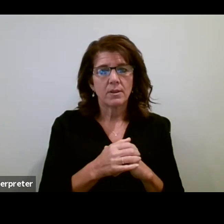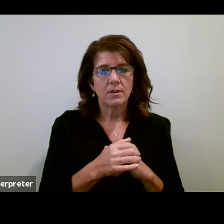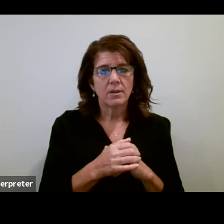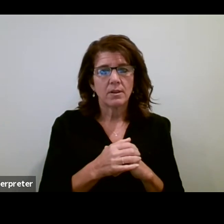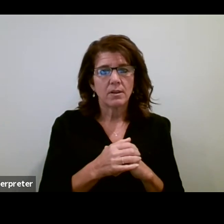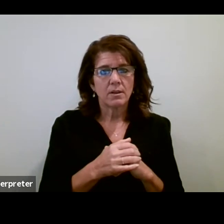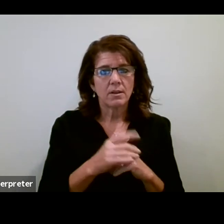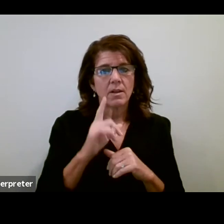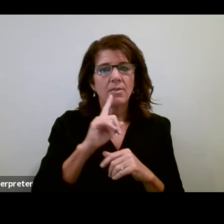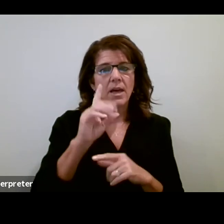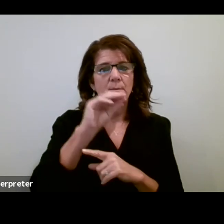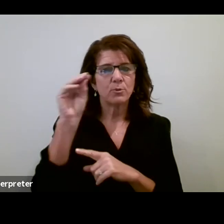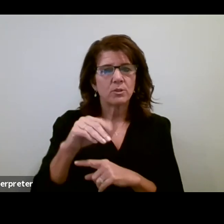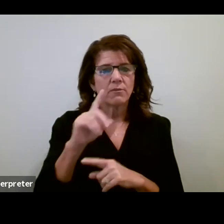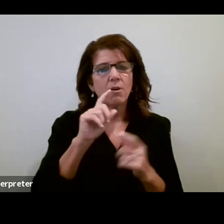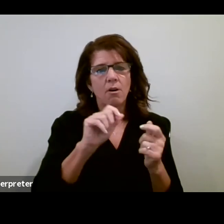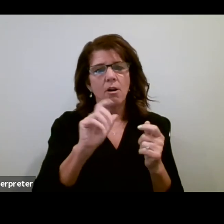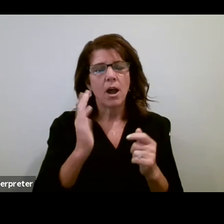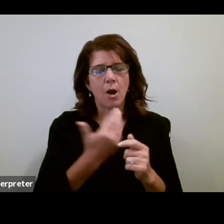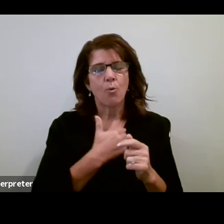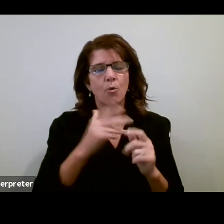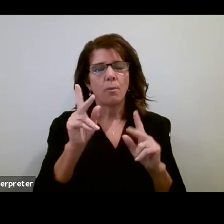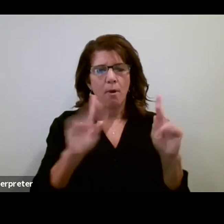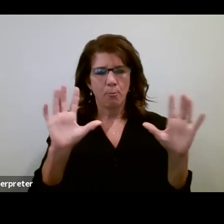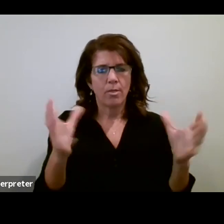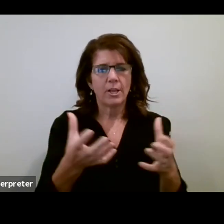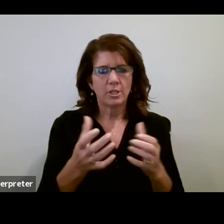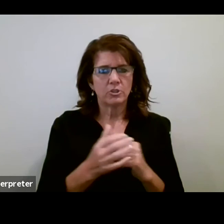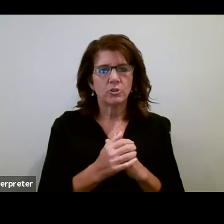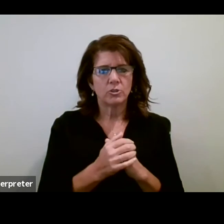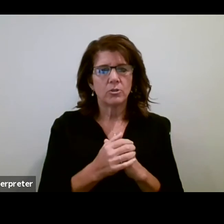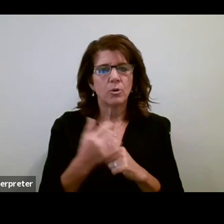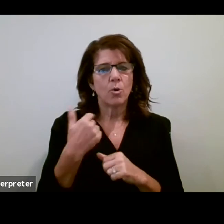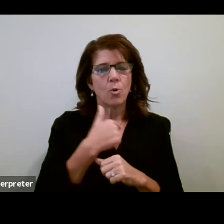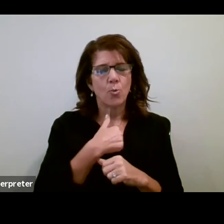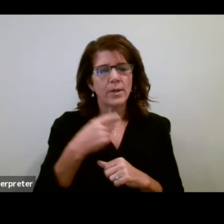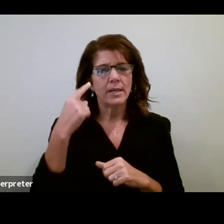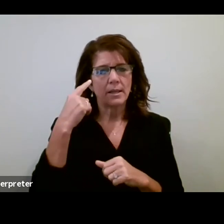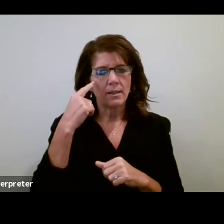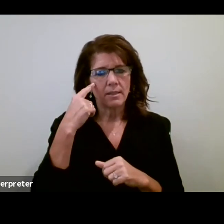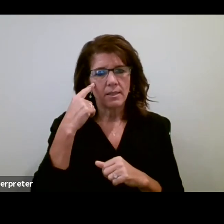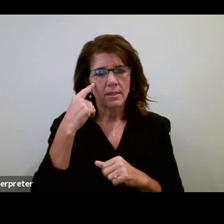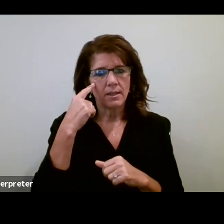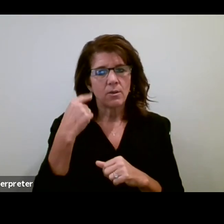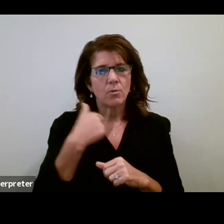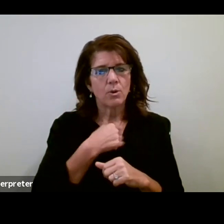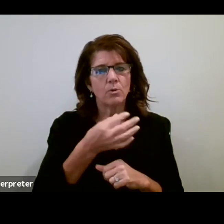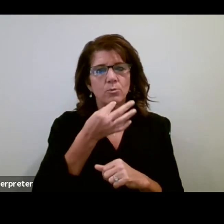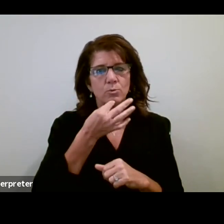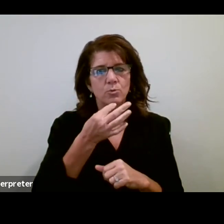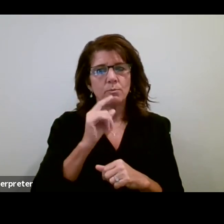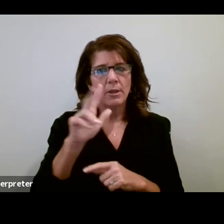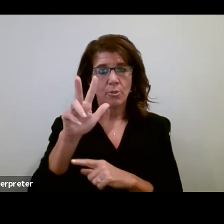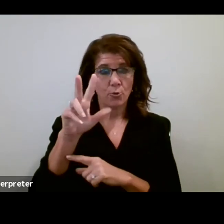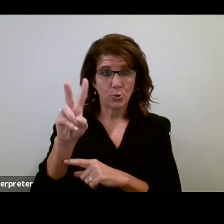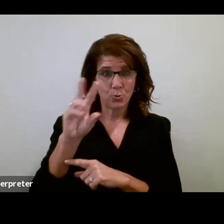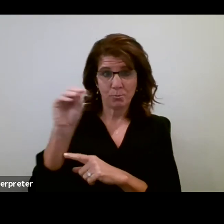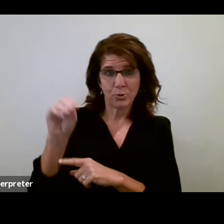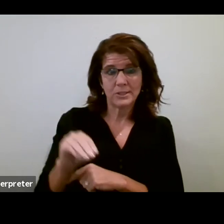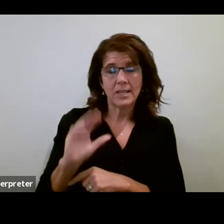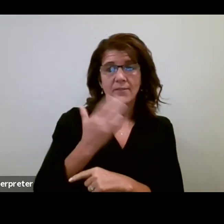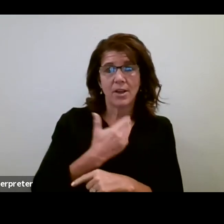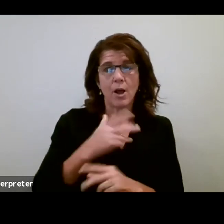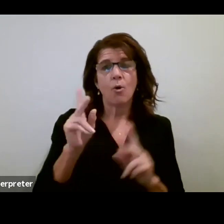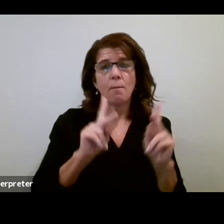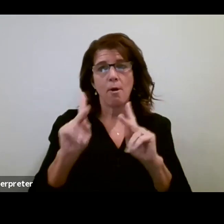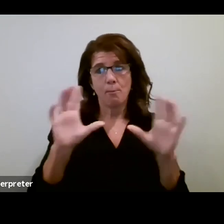llegar a ser un 32% de la población. Este enorme cambio demográfico que estamos viviendo está generando sin